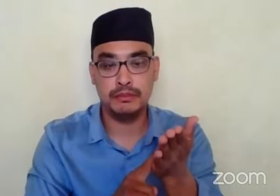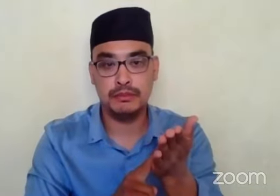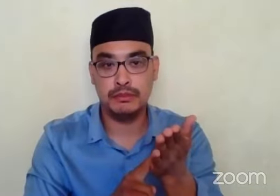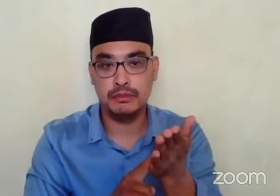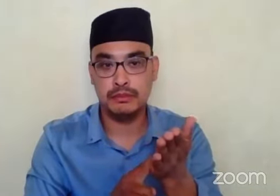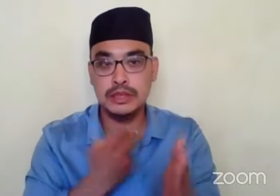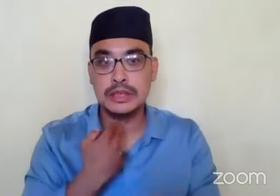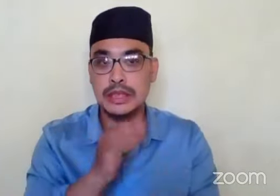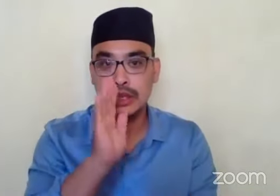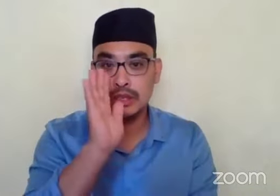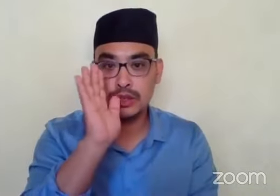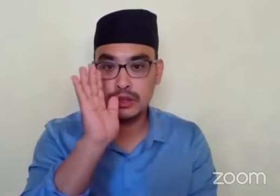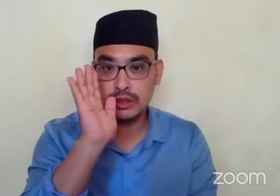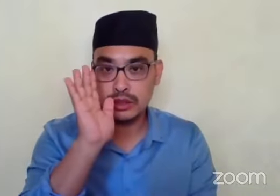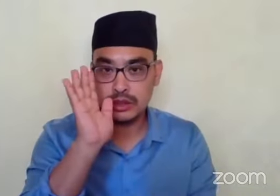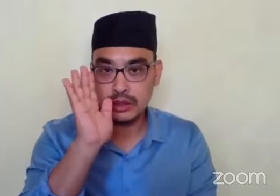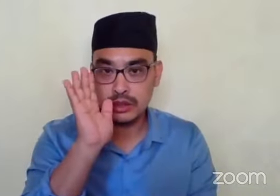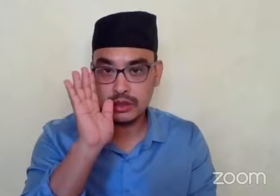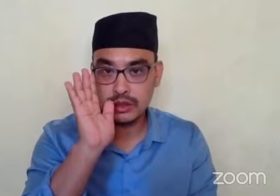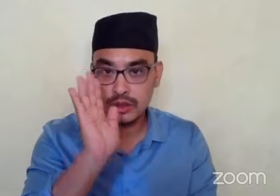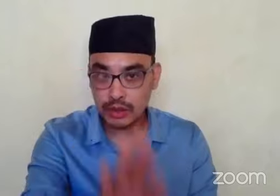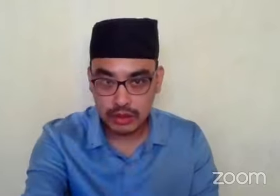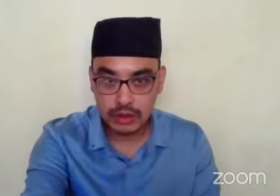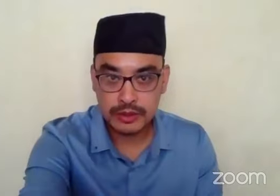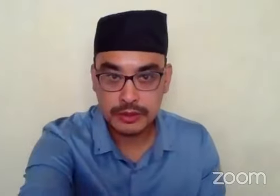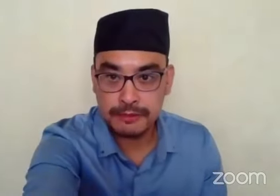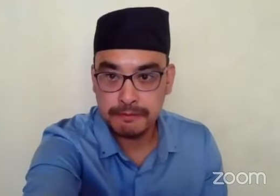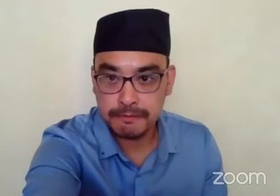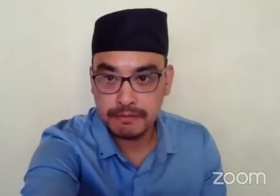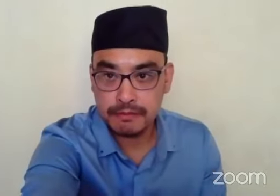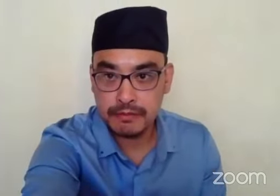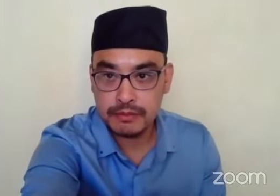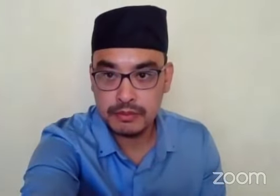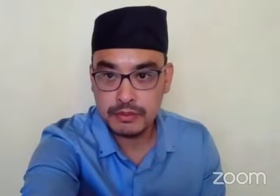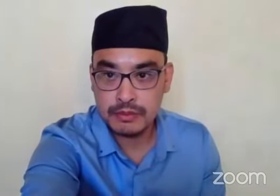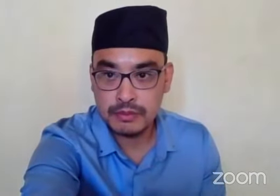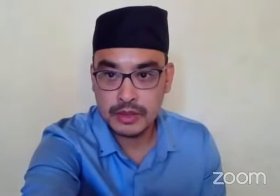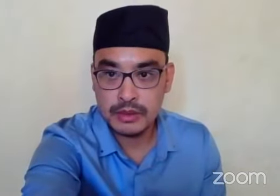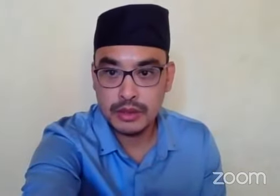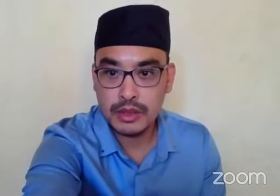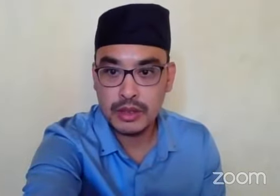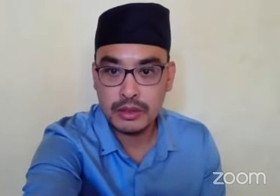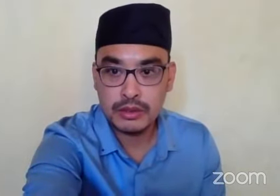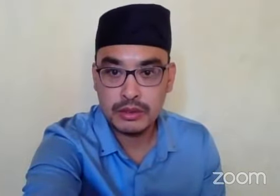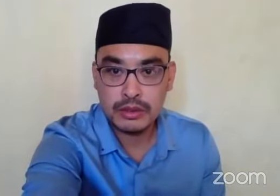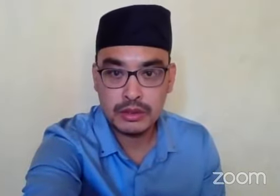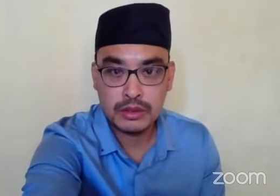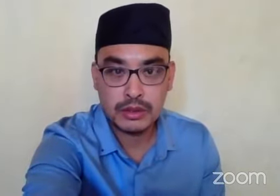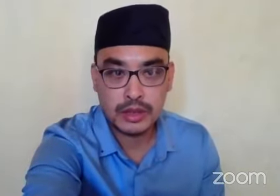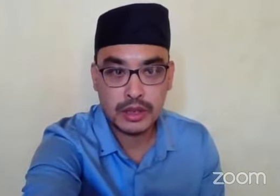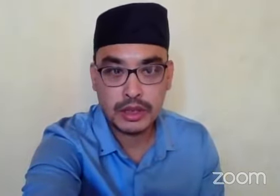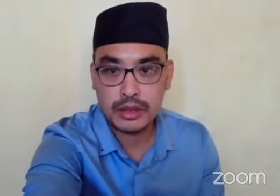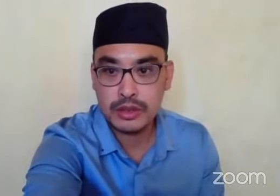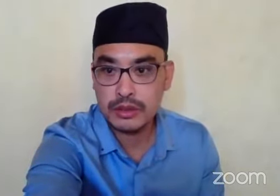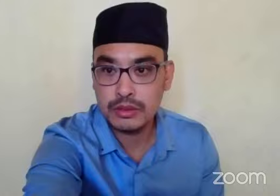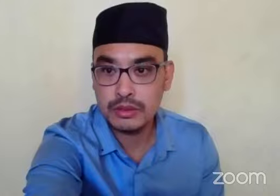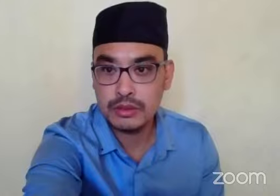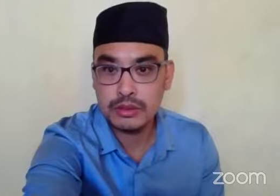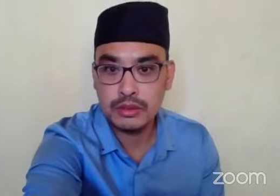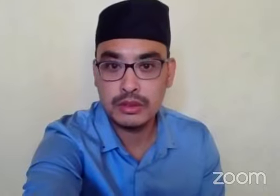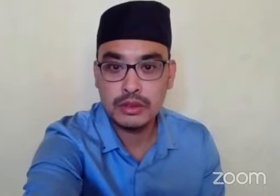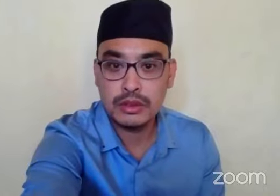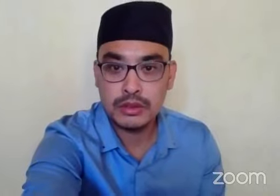लिनु खोज्दाखेरि चाहिँ एउटा एक्ज्याक्टली हामीले यो यौनिकताको विषय चाहिँ सबै बृहत रूपमा हेर्दाखेरि पनि त्यो कुरा पनि कम भएको छ